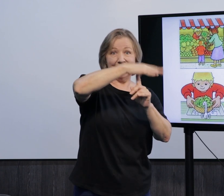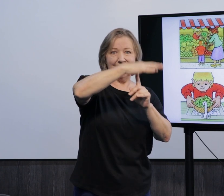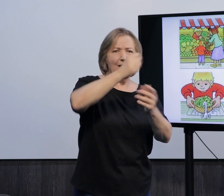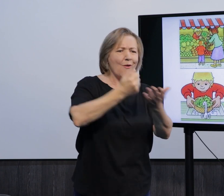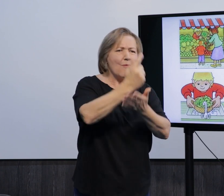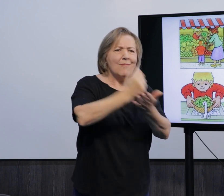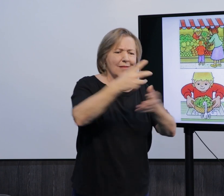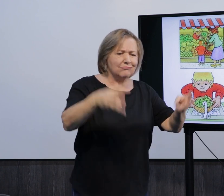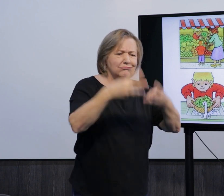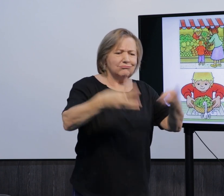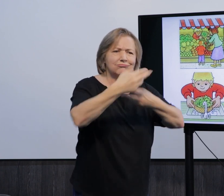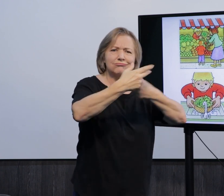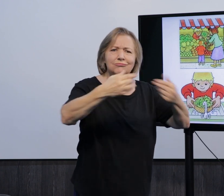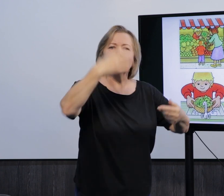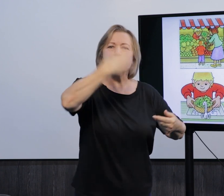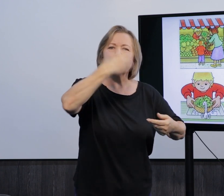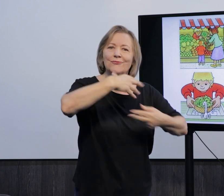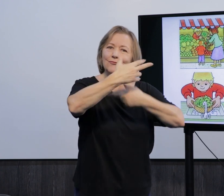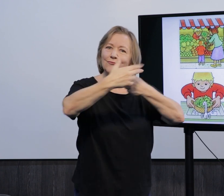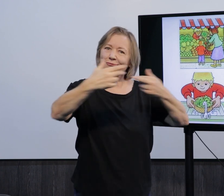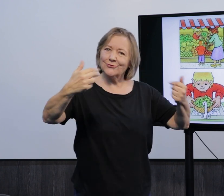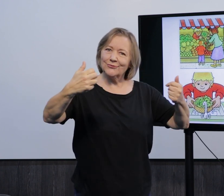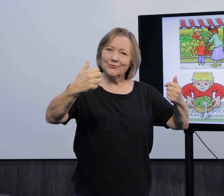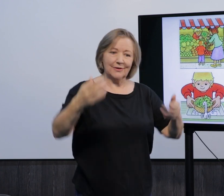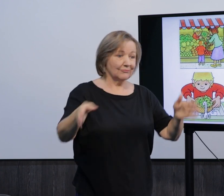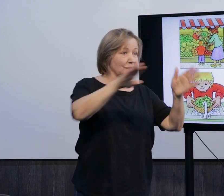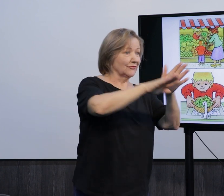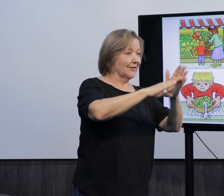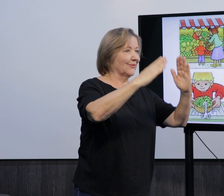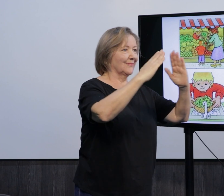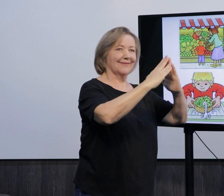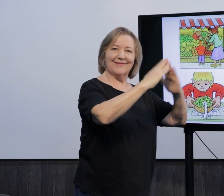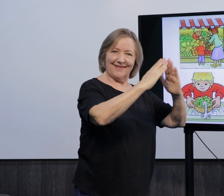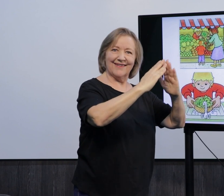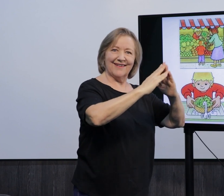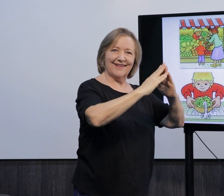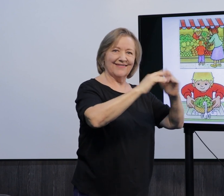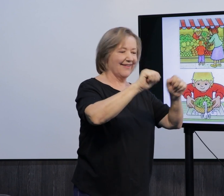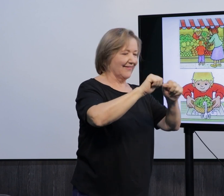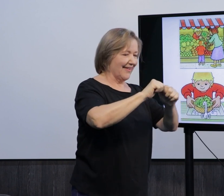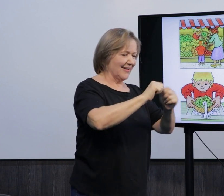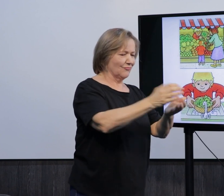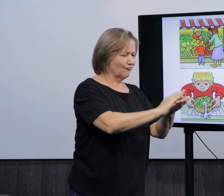Fui à feira comprar verduras, frutas. Cheguei em casa,